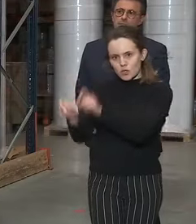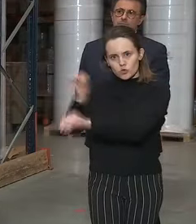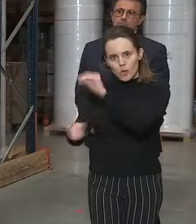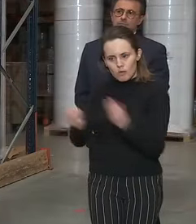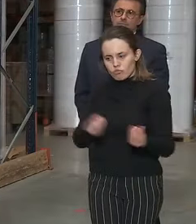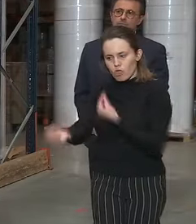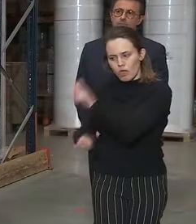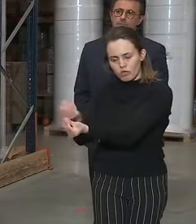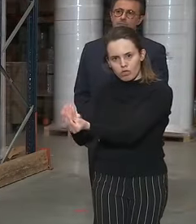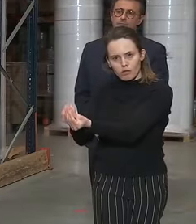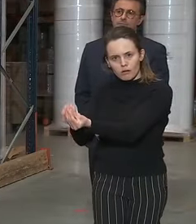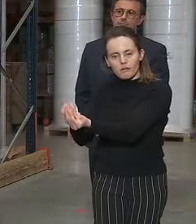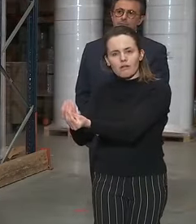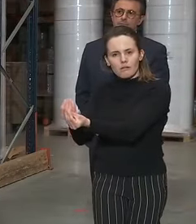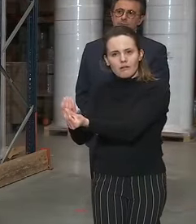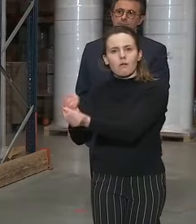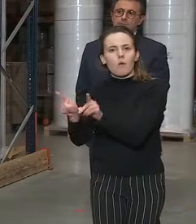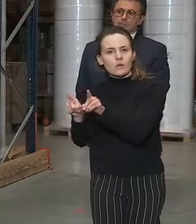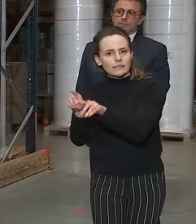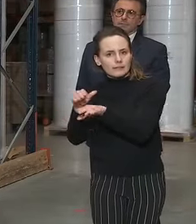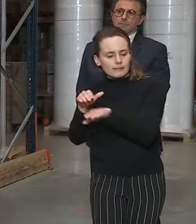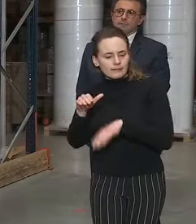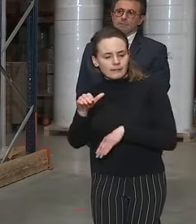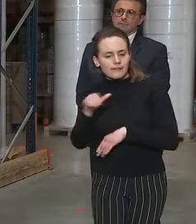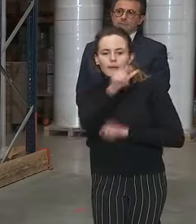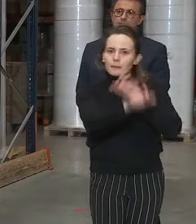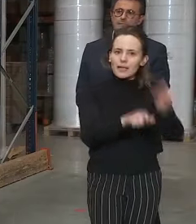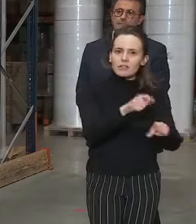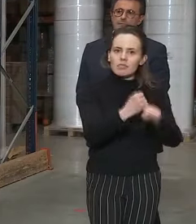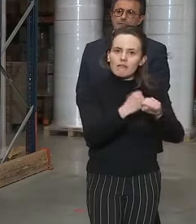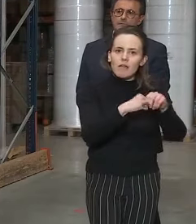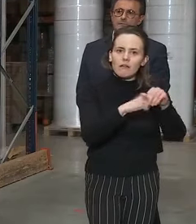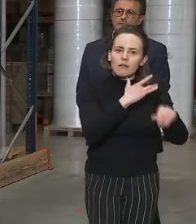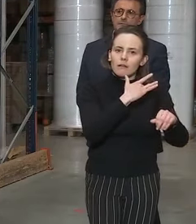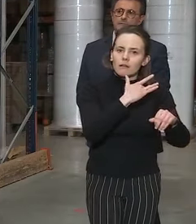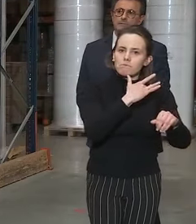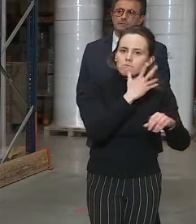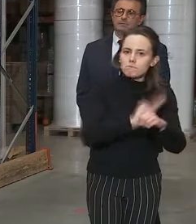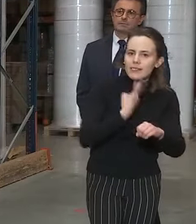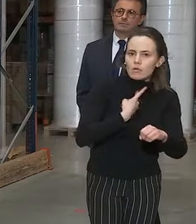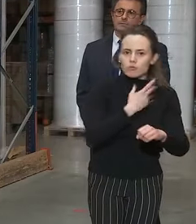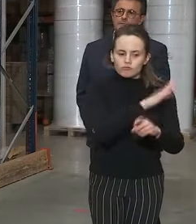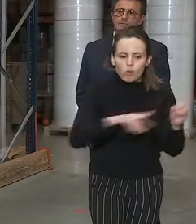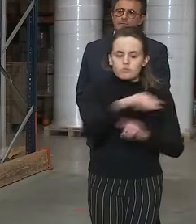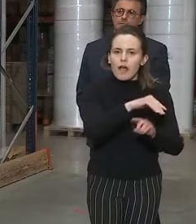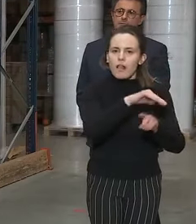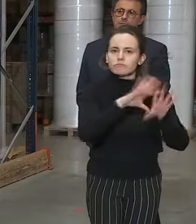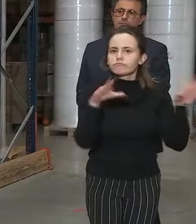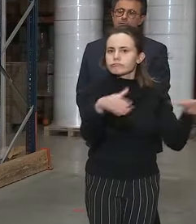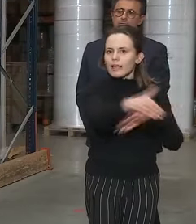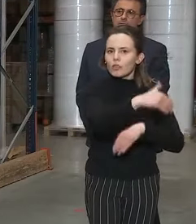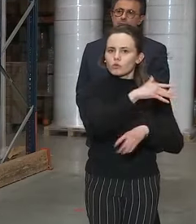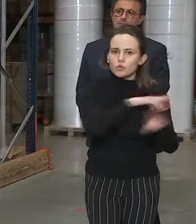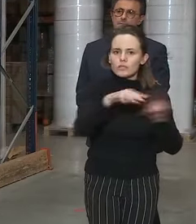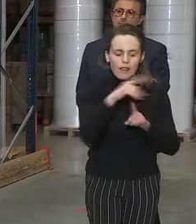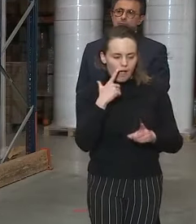peut-être, progressivement aussi, plus largement au personnel médico-social du monde social. Nous aurons à ce moment-là un choix à